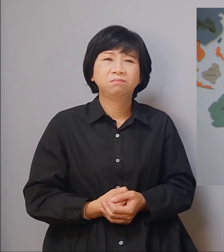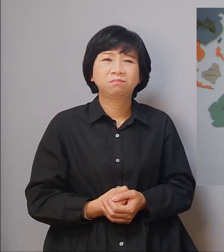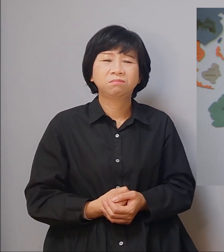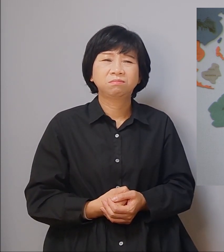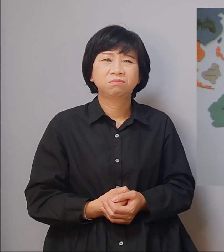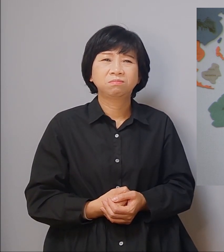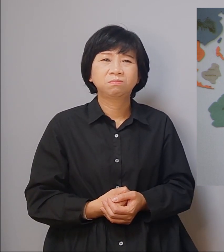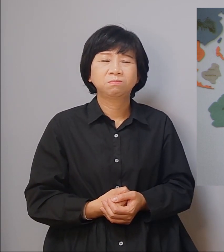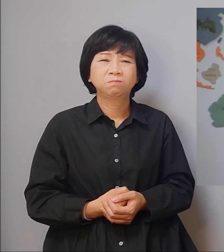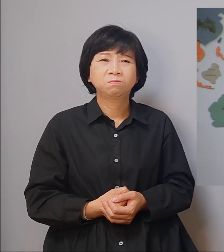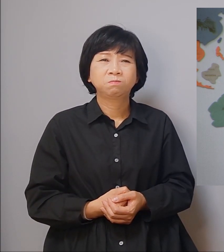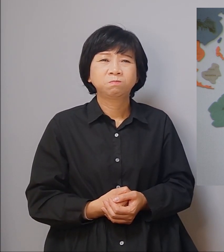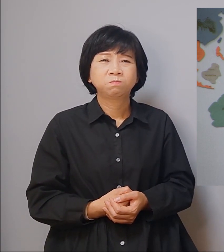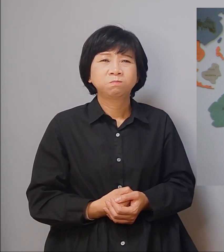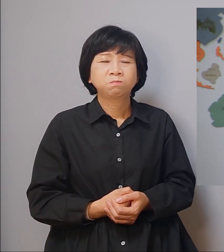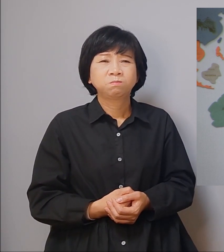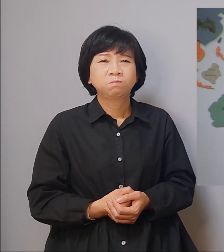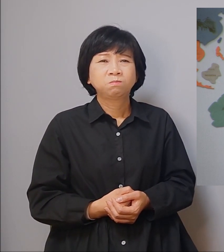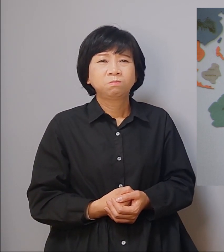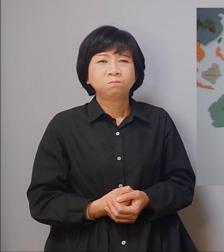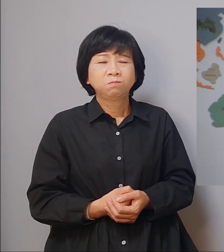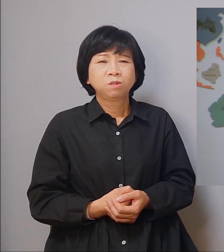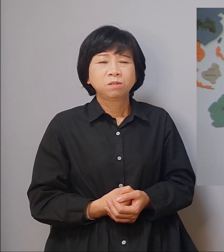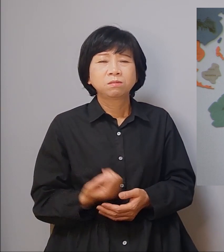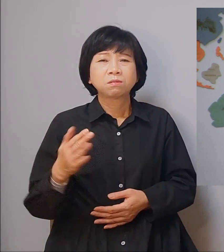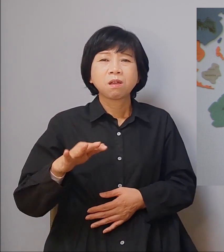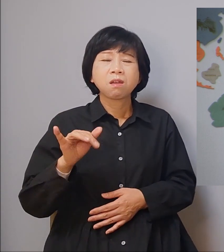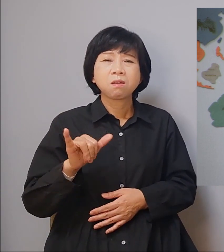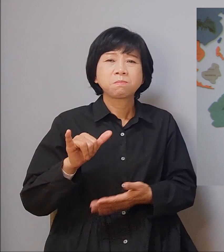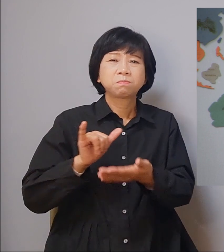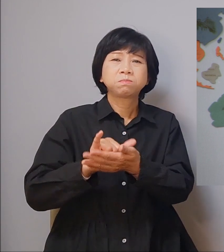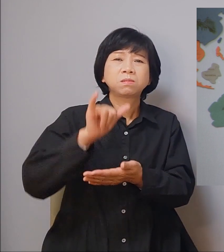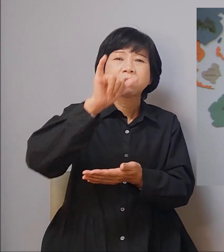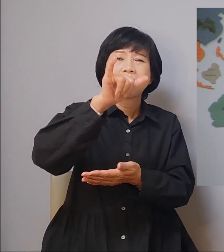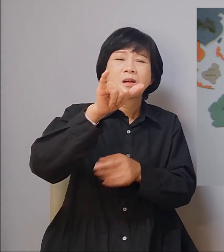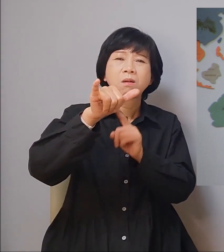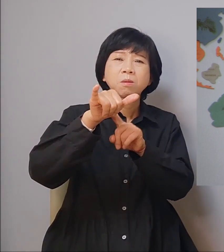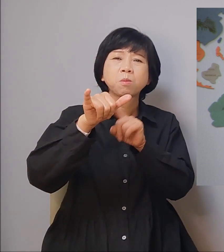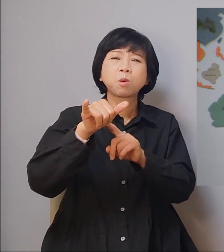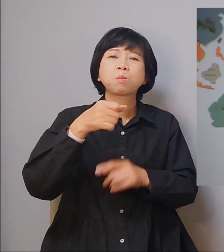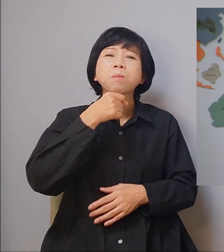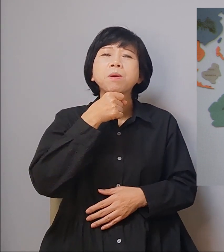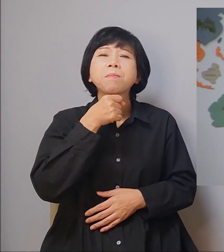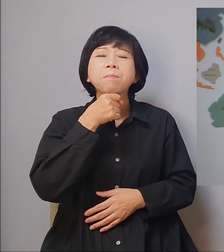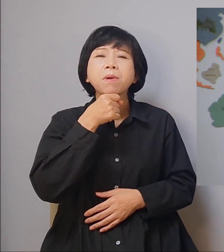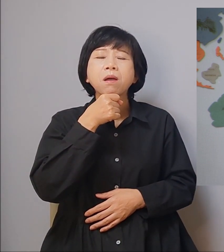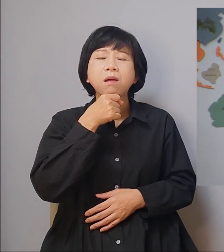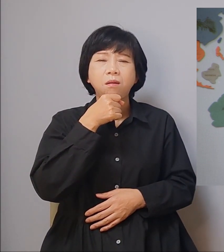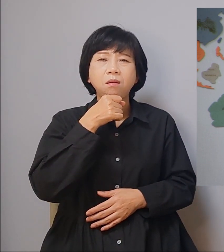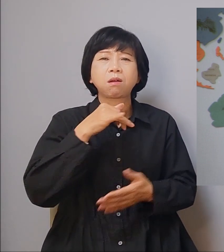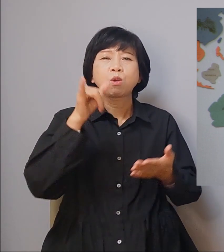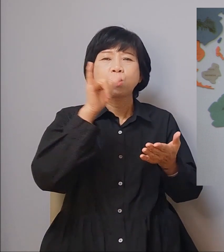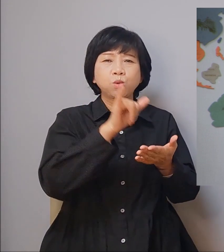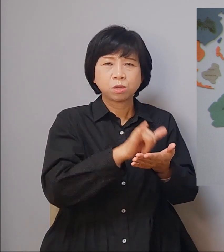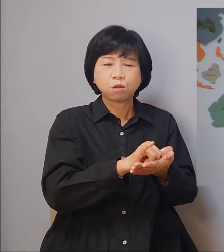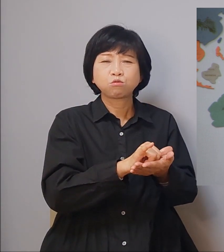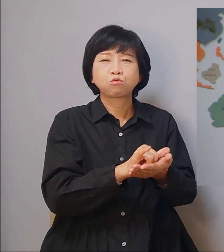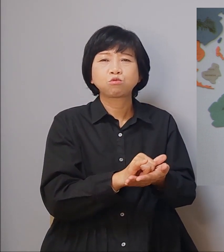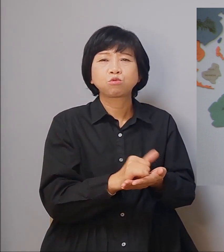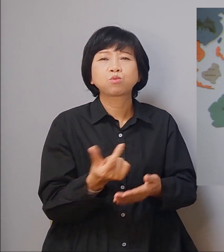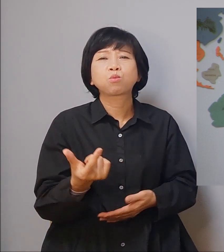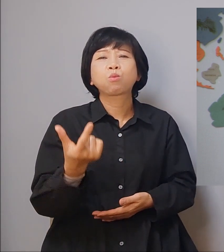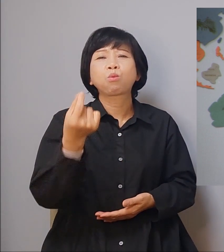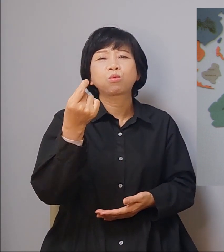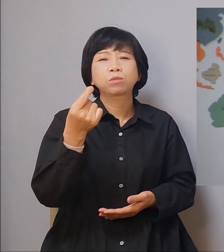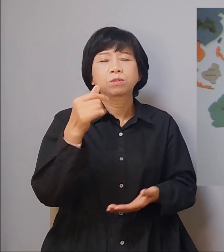콩알만해졌어요. 기장의 목소리 하나 들린 것만으로 비행기 안이 갑자기